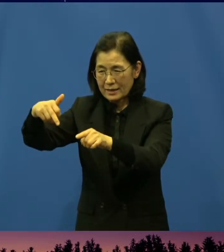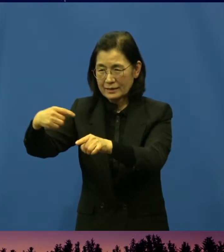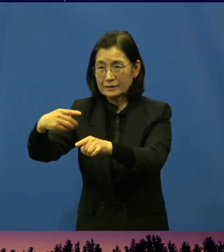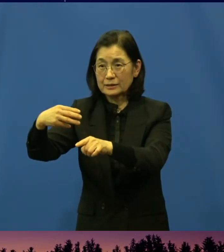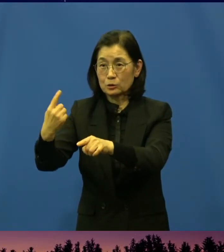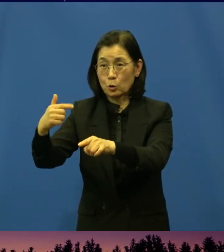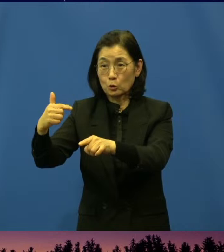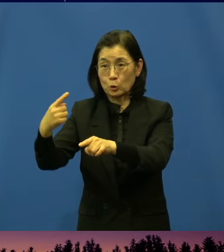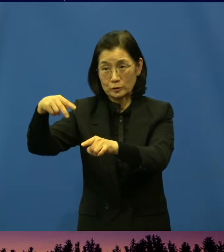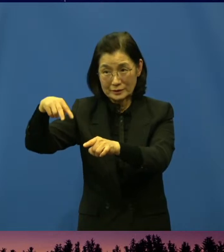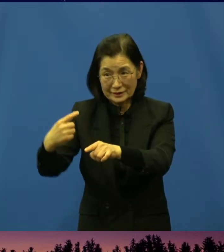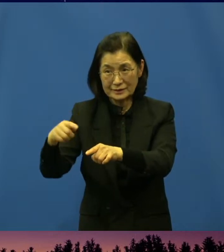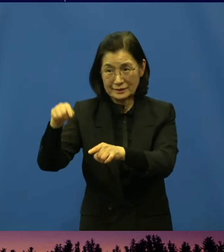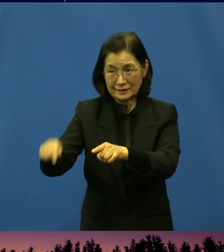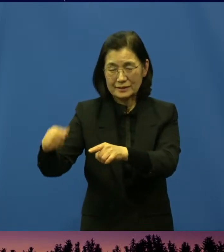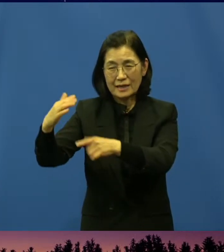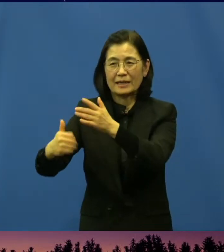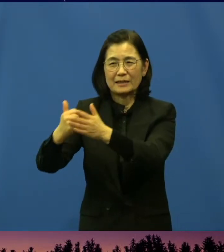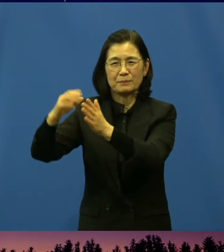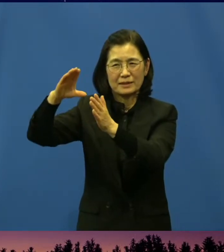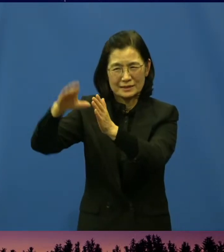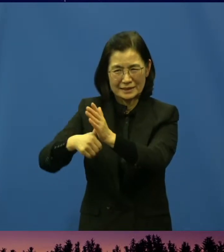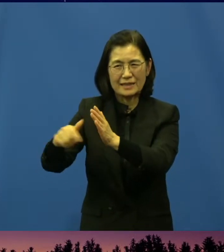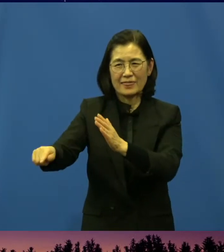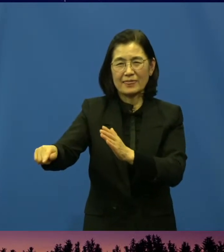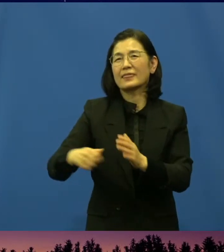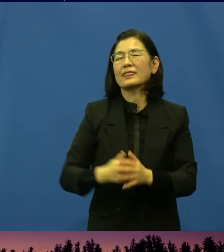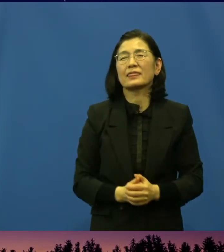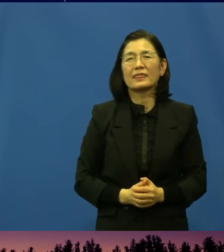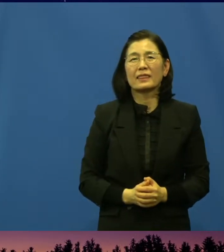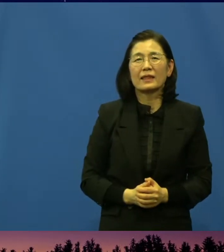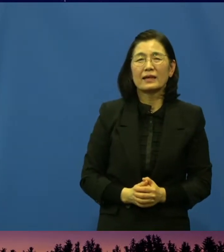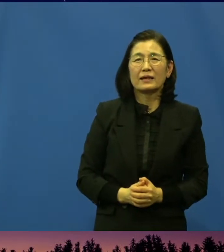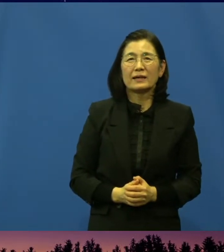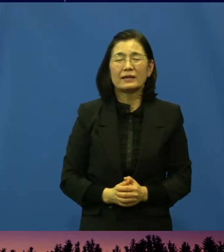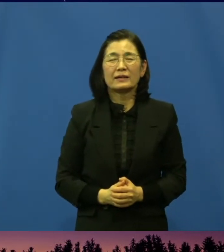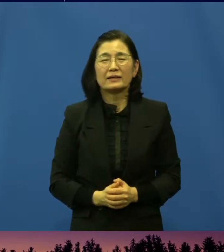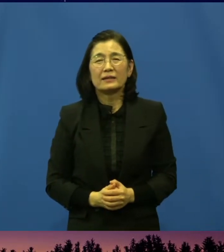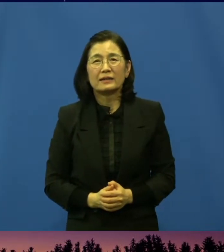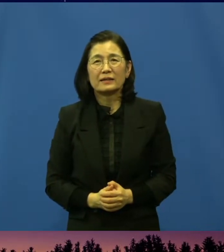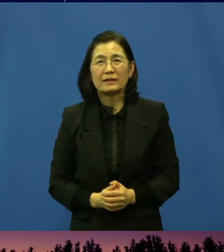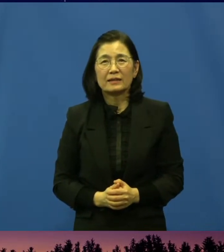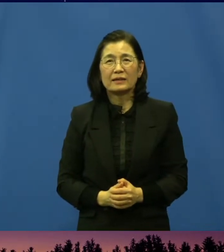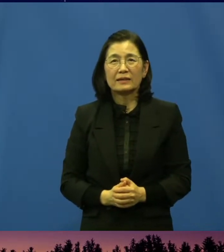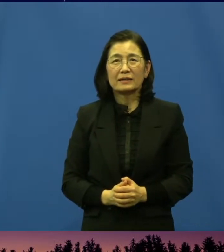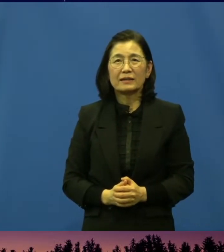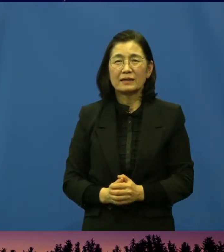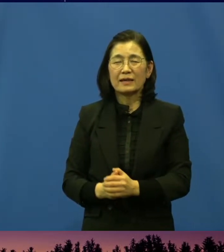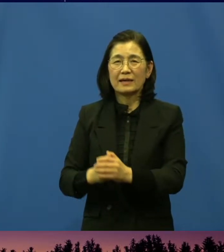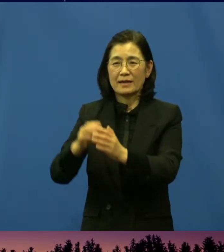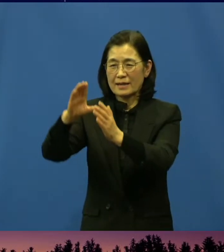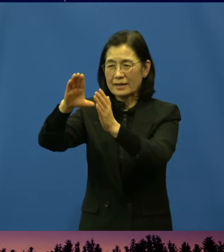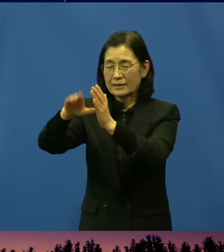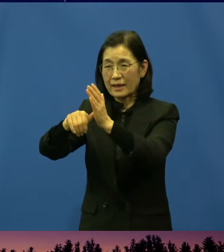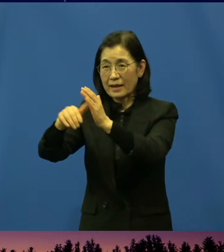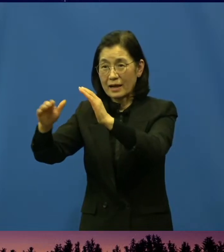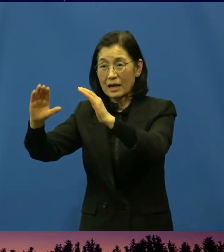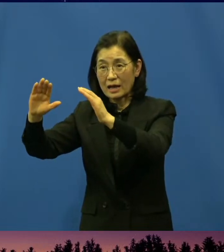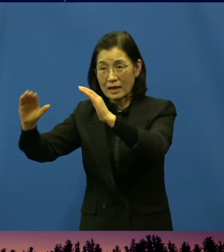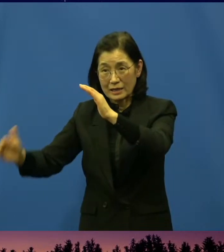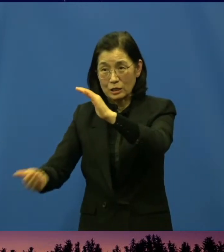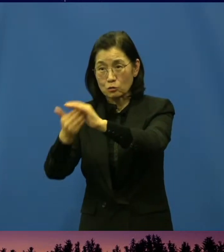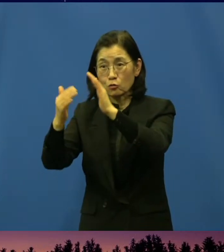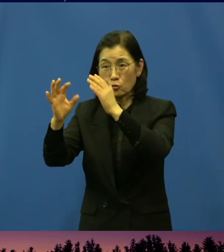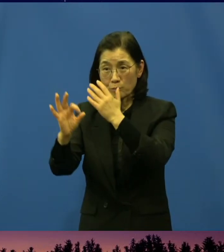그게 그거예요, 여러분. 하나님의 그 역사인데 때가 참회가 언제요?